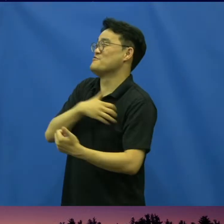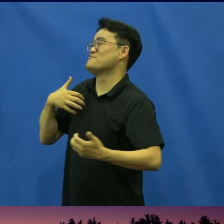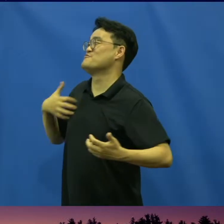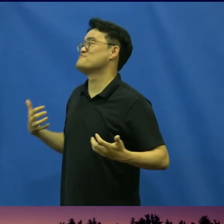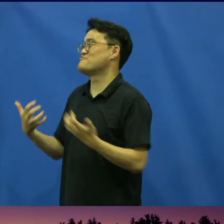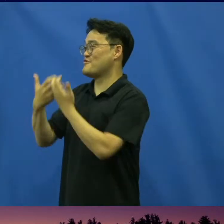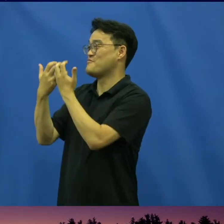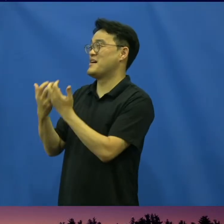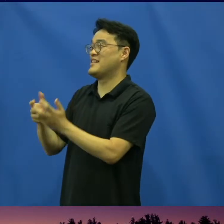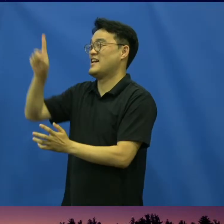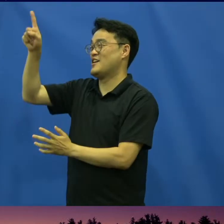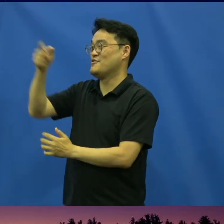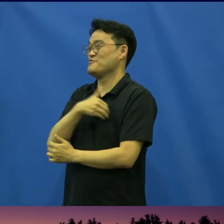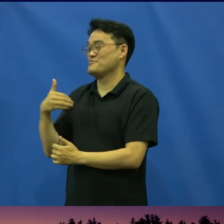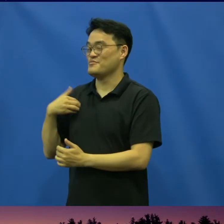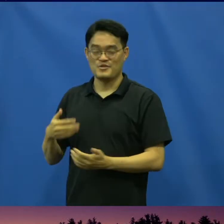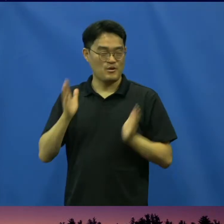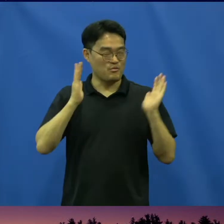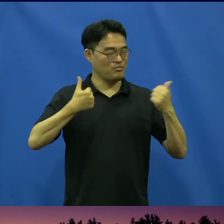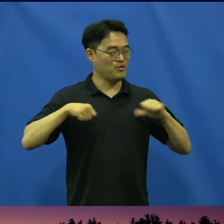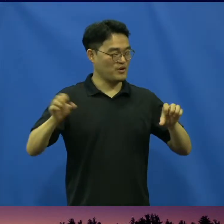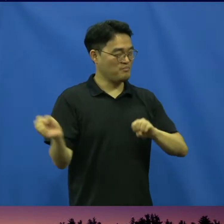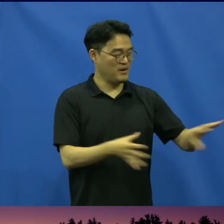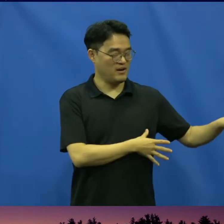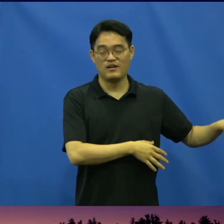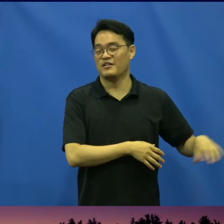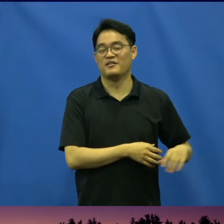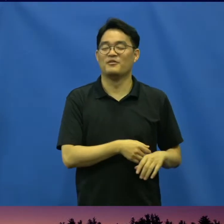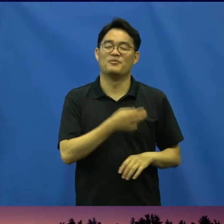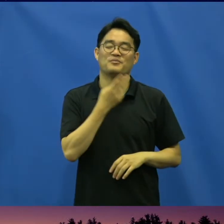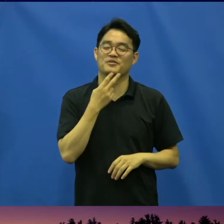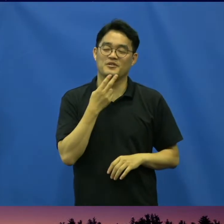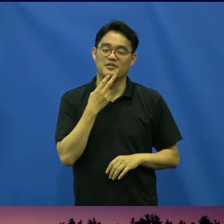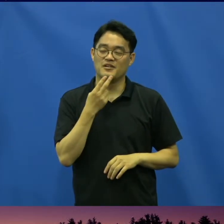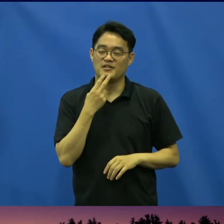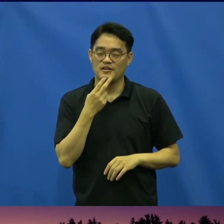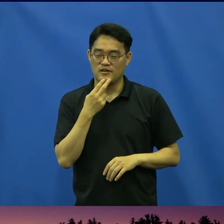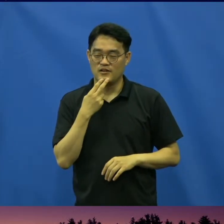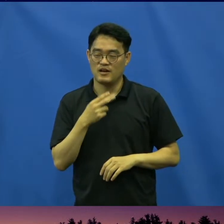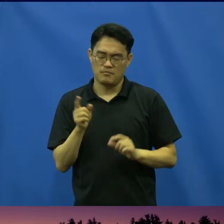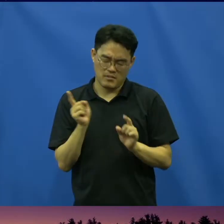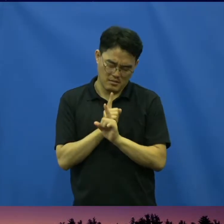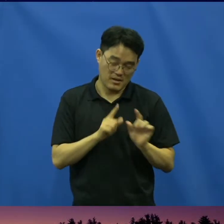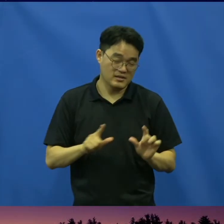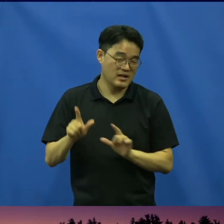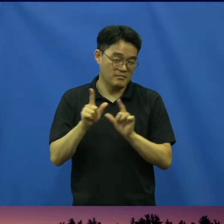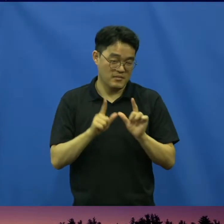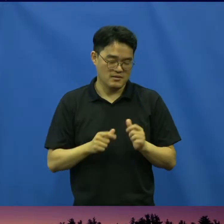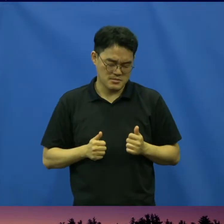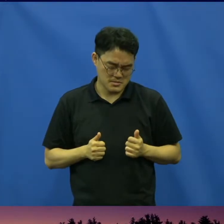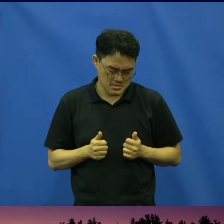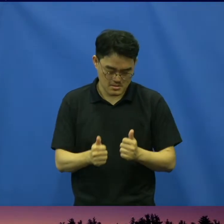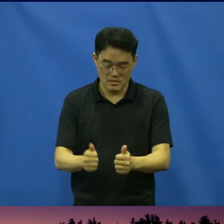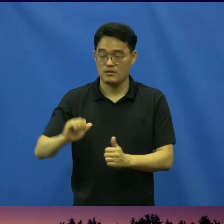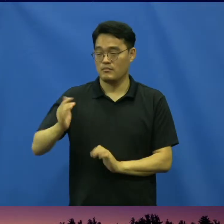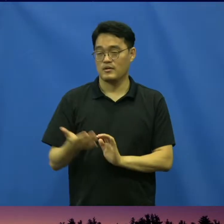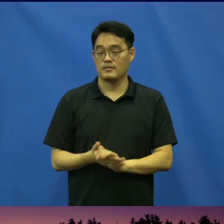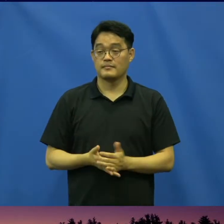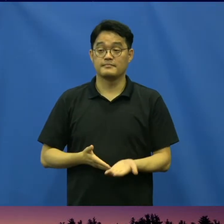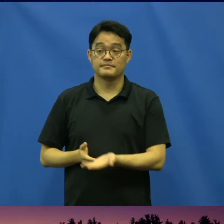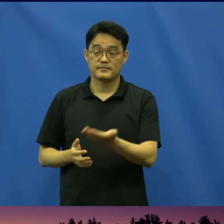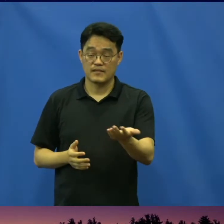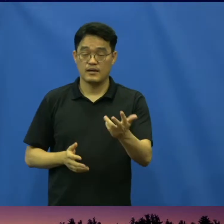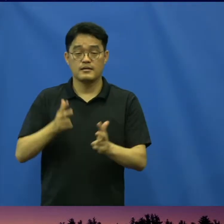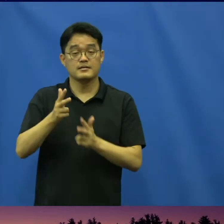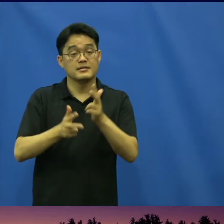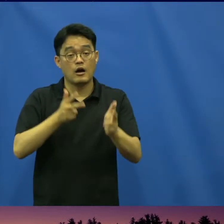좀 다른 차원이에요. 열심히 노력만 하지 말고 사업을 할 때도 여러분 성령을 통하여